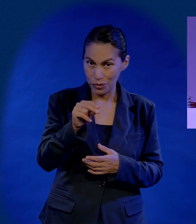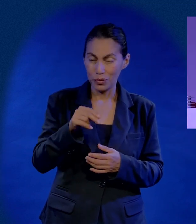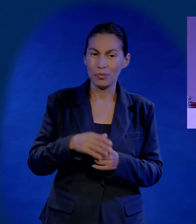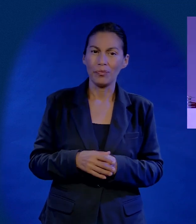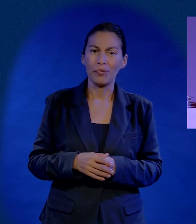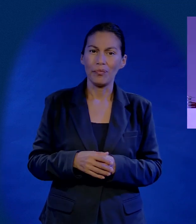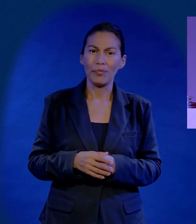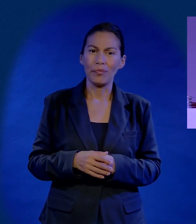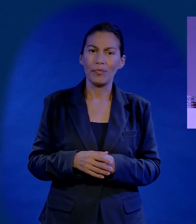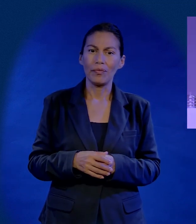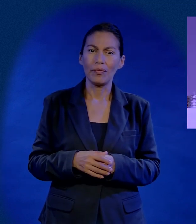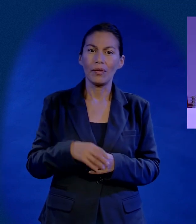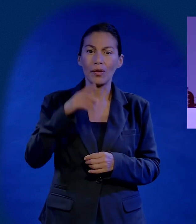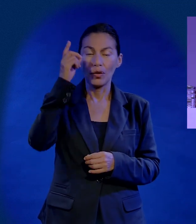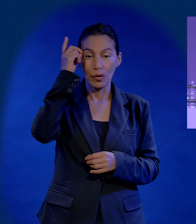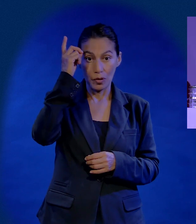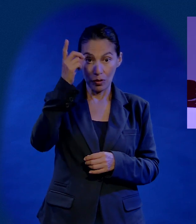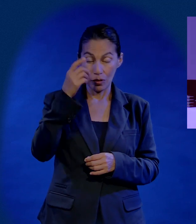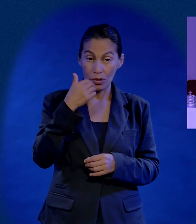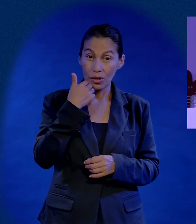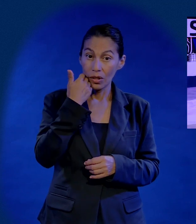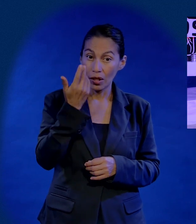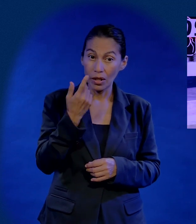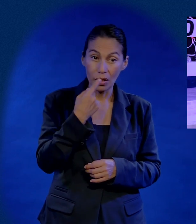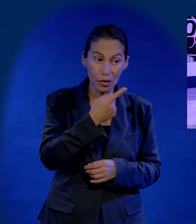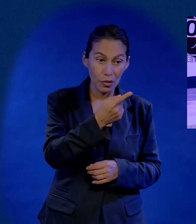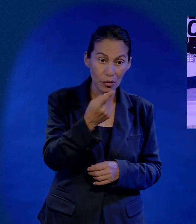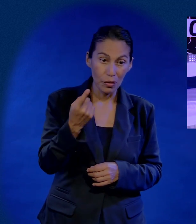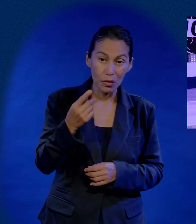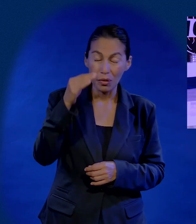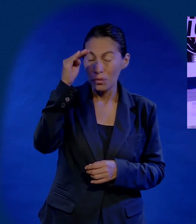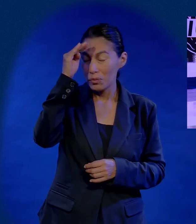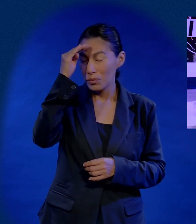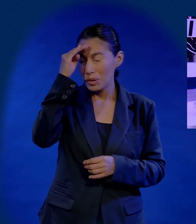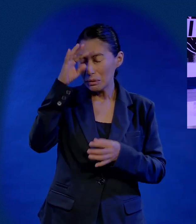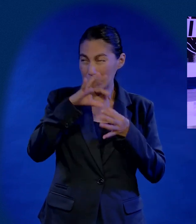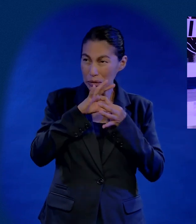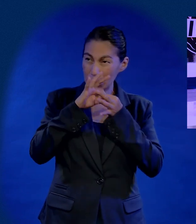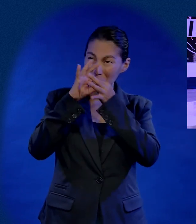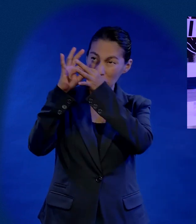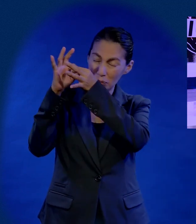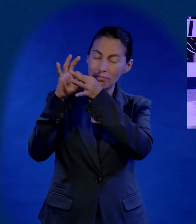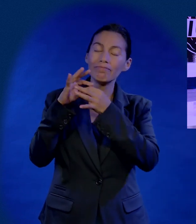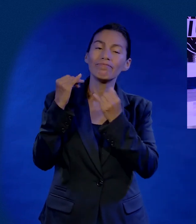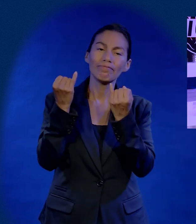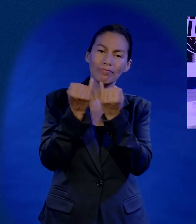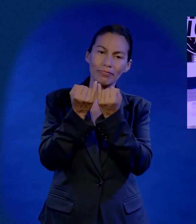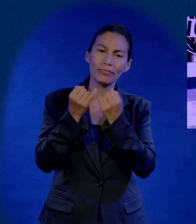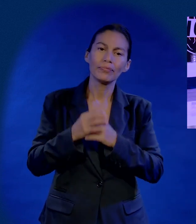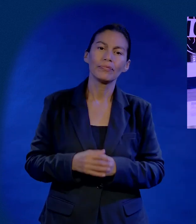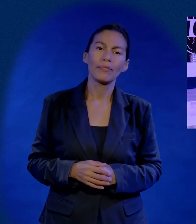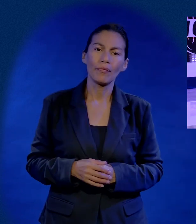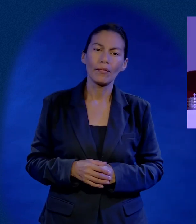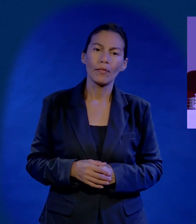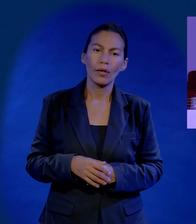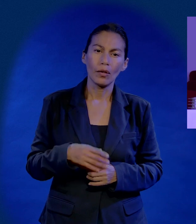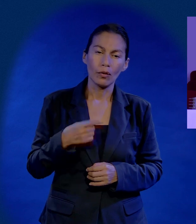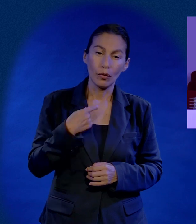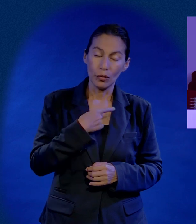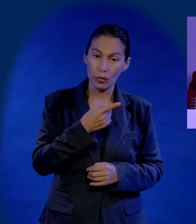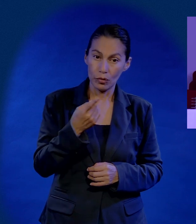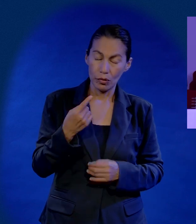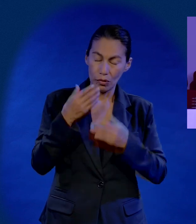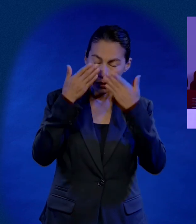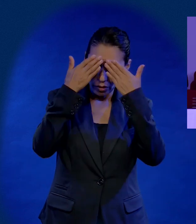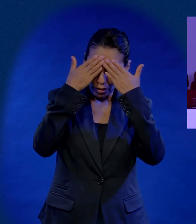No, tampoco, ese es otro tormento. Lo que Dios desea es que aprendamos a pensar como